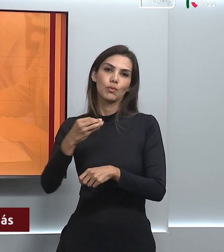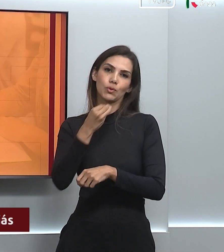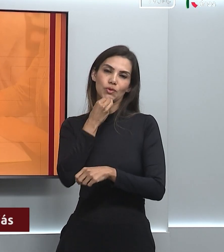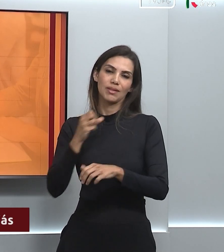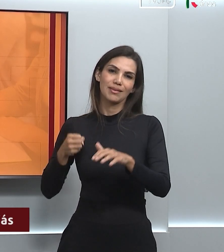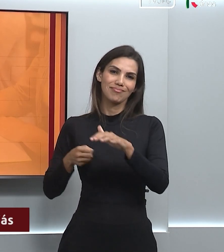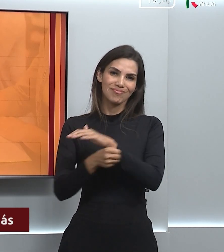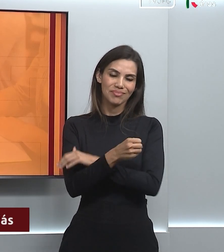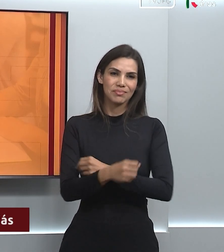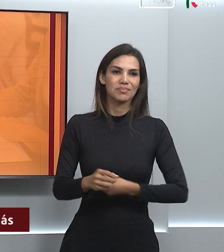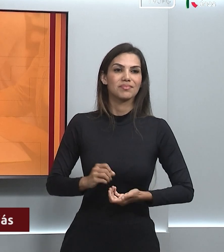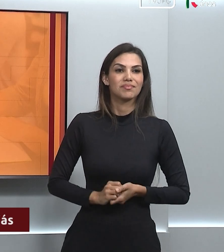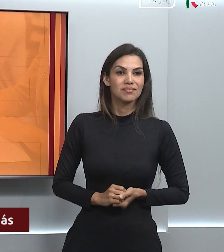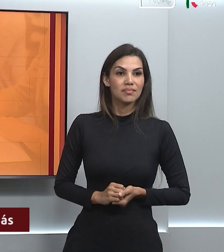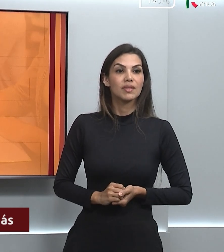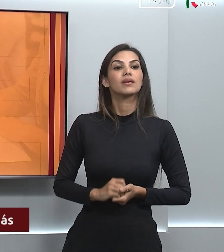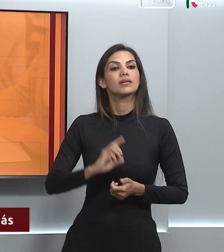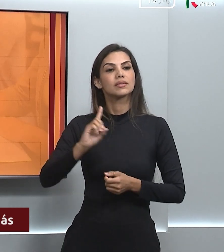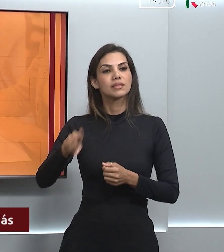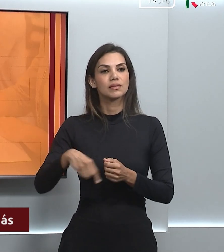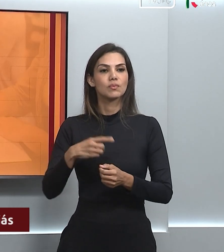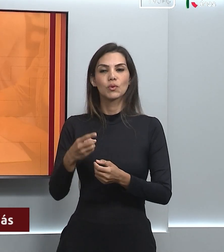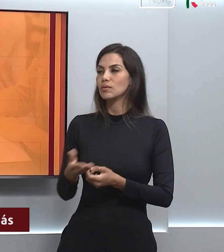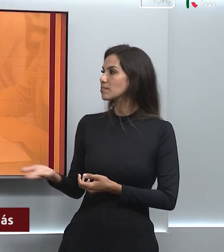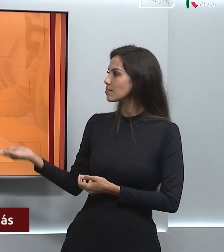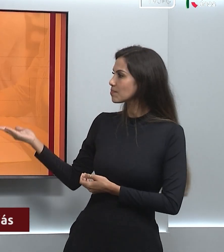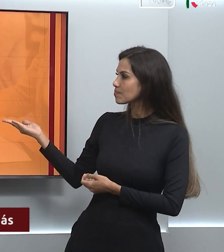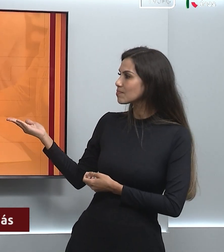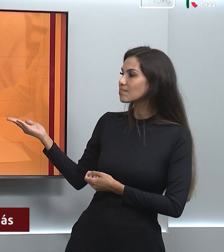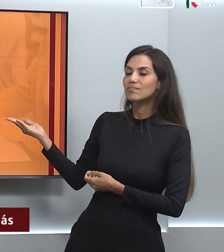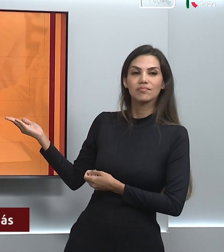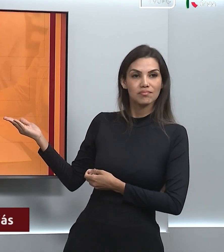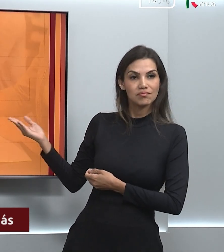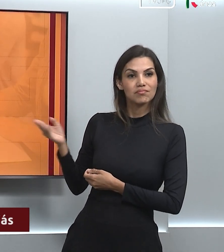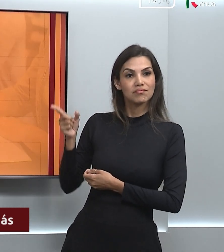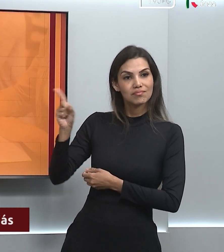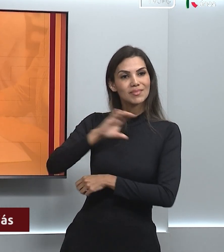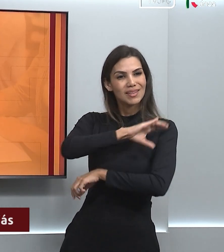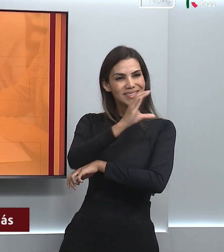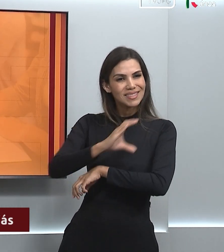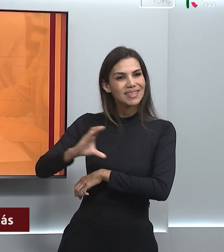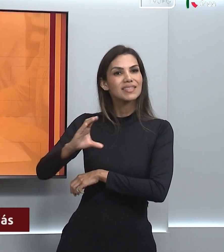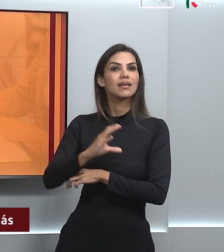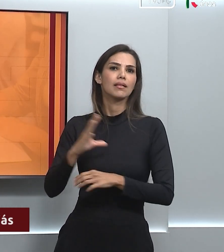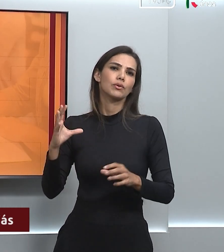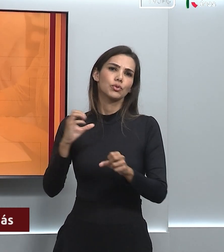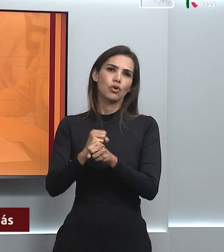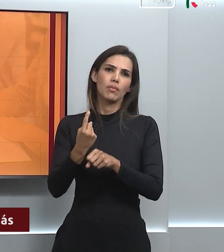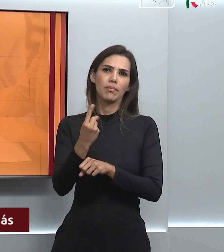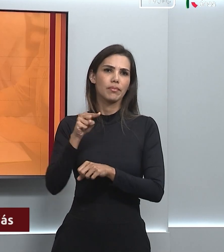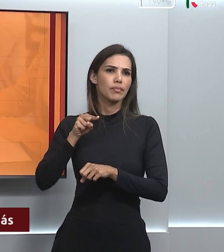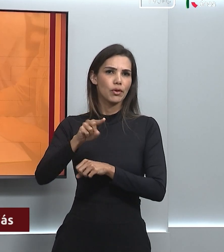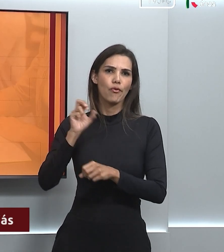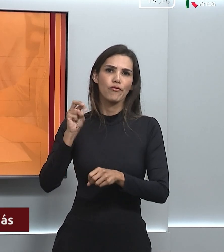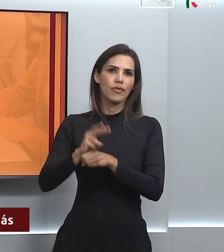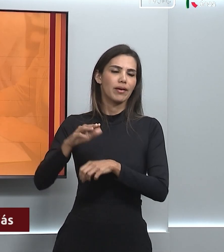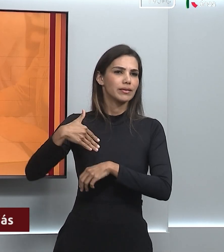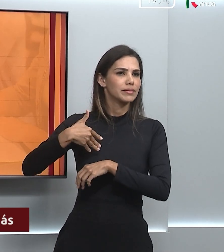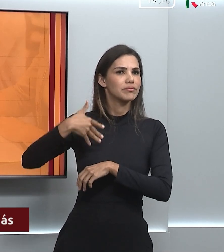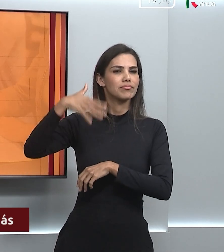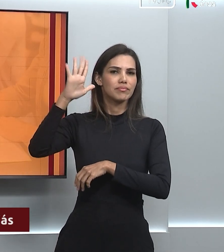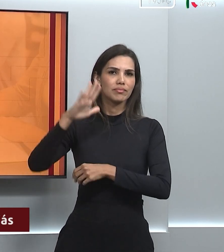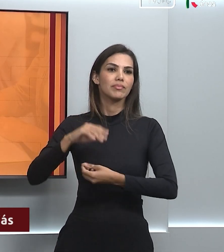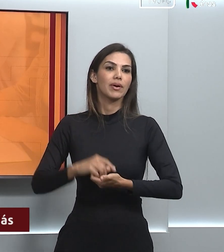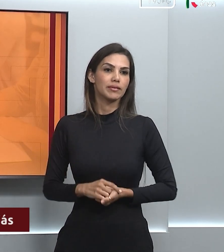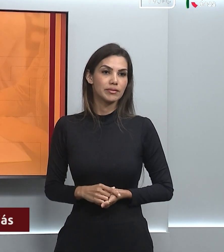vagas. Logo depois, a Universidade Federal de Catalão, com mais de 1.000 vagas para 28